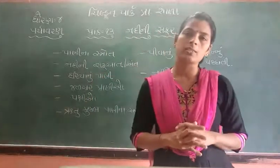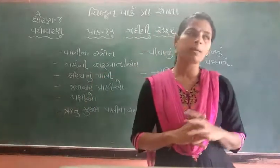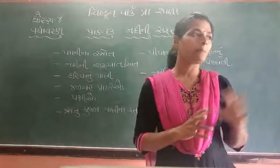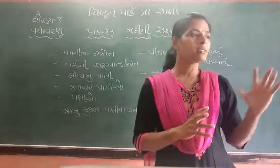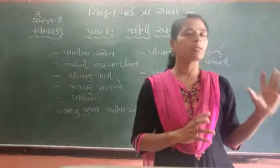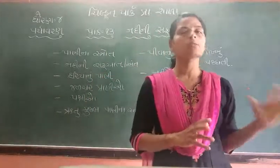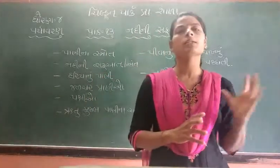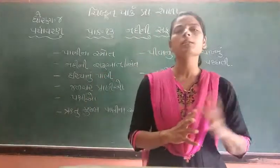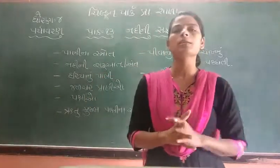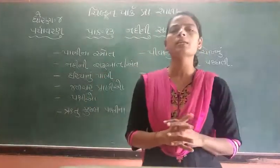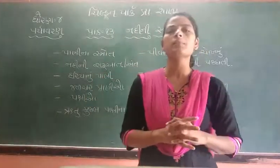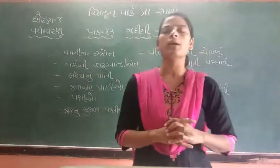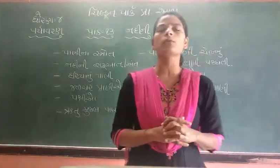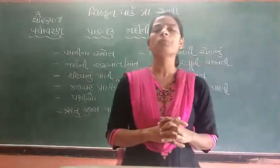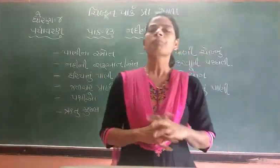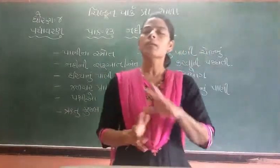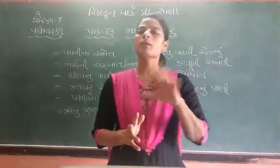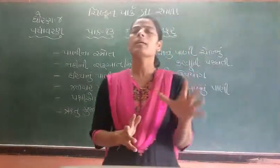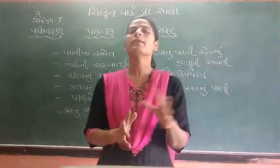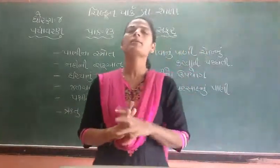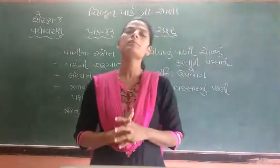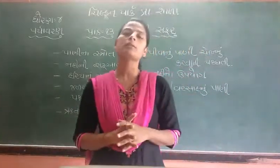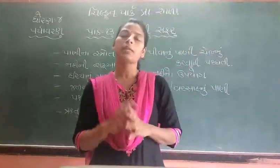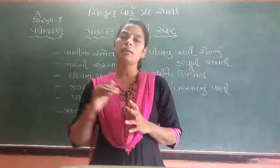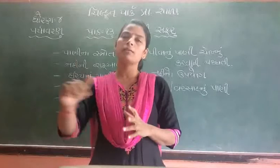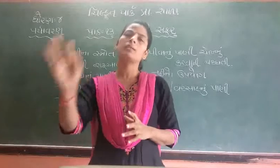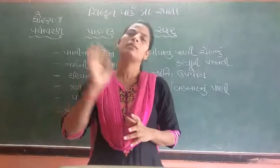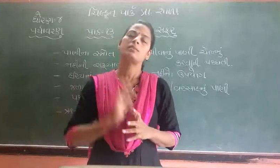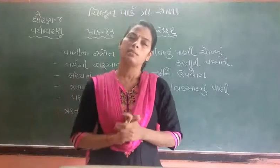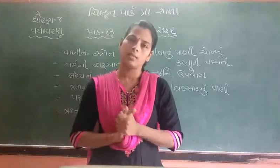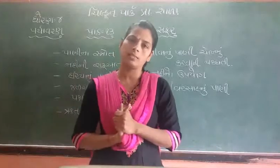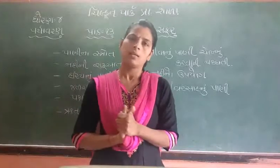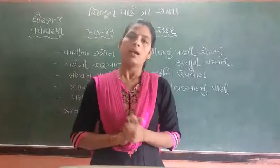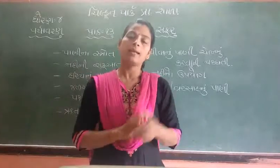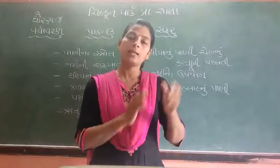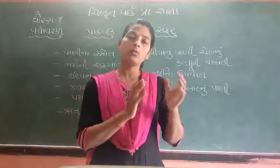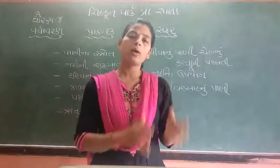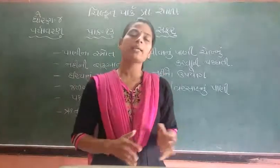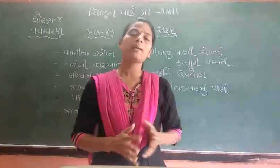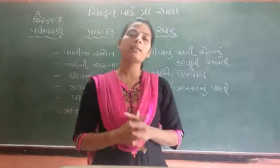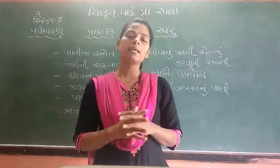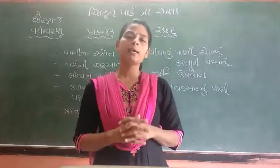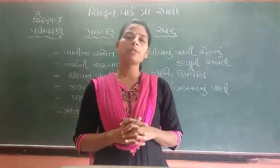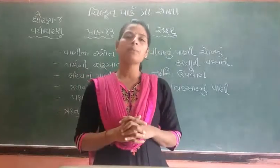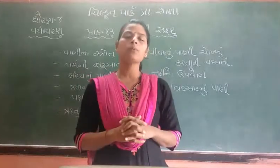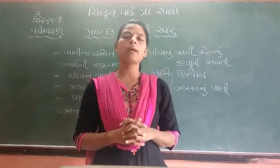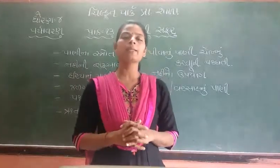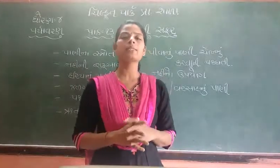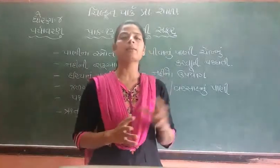કે આપણી સરસ્વતી નદી છે ને બાળકો, એ દરિયાને નથી મળતી, એ રણની અંદર જતી રહે છે, એટલે એને કુંવારિકા નદીના નામથી પણ ઓળખાય છે। અને